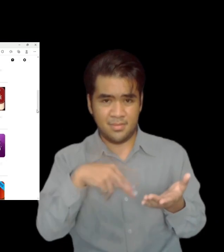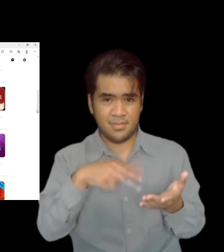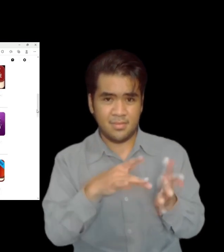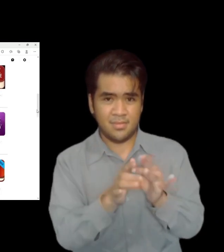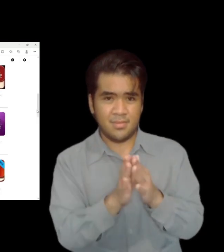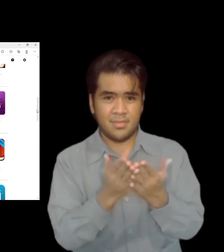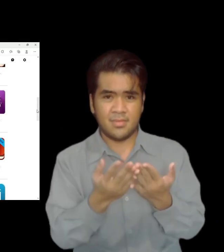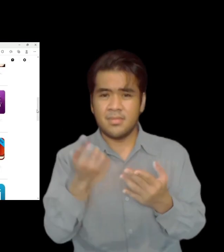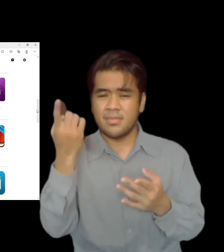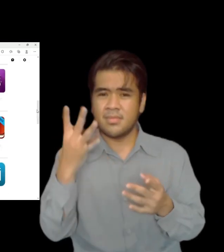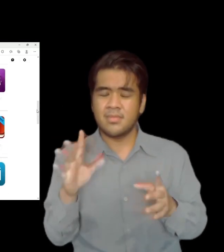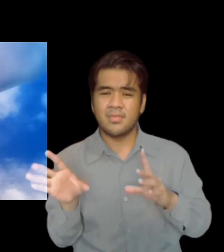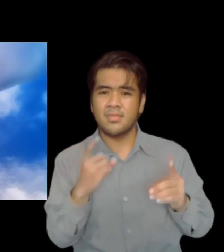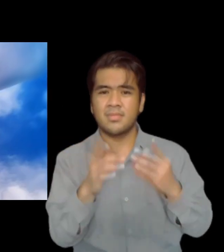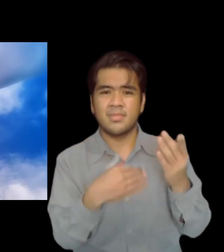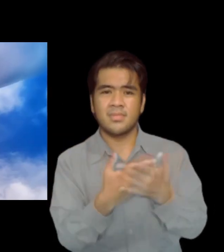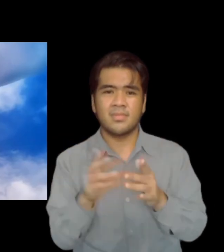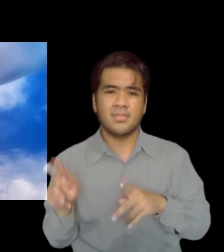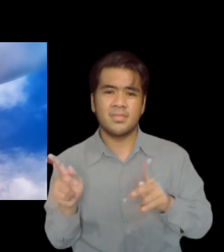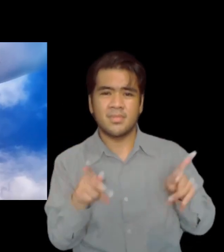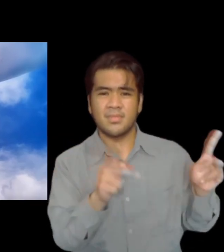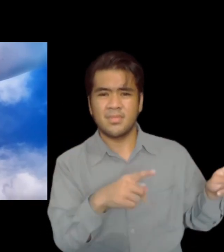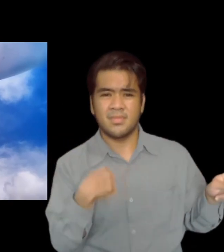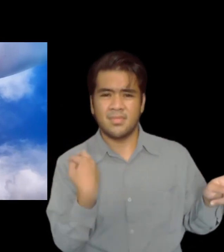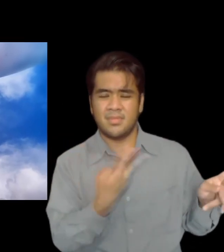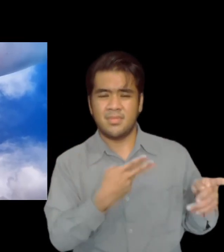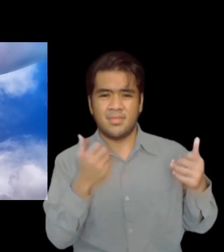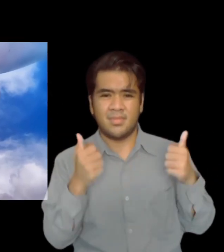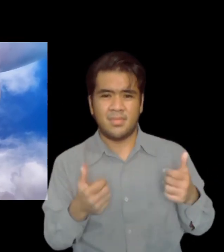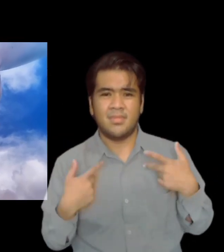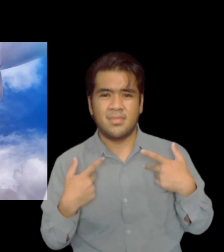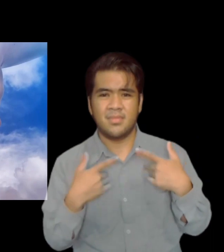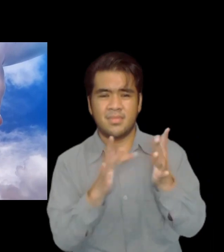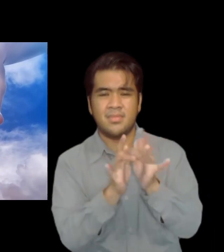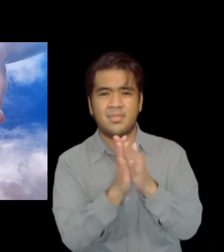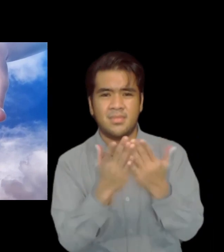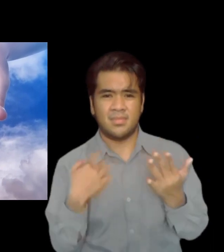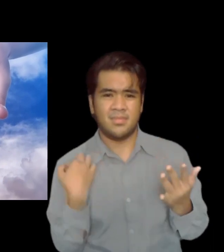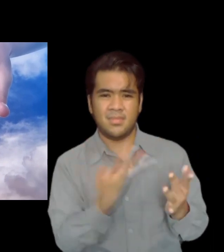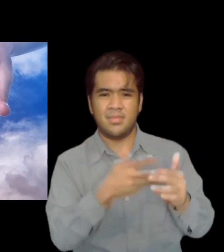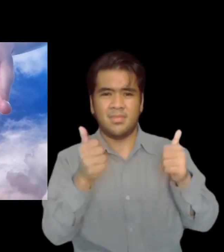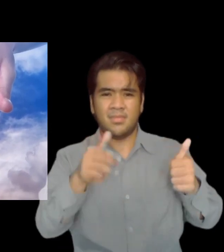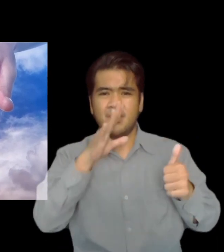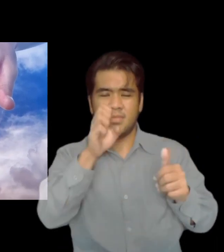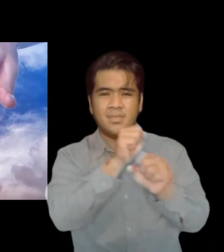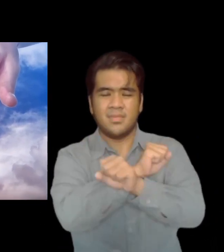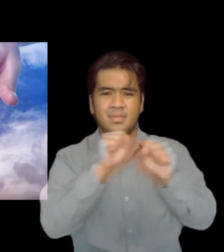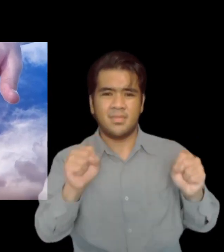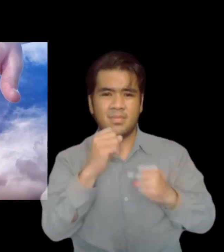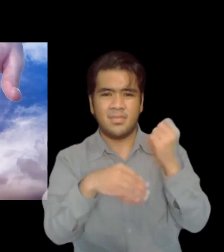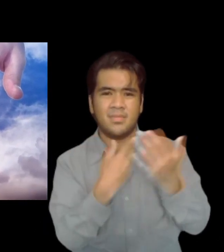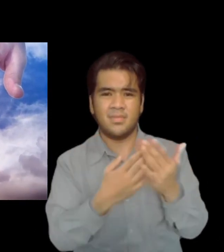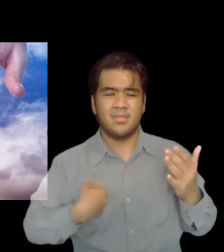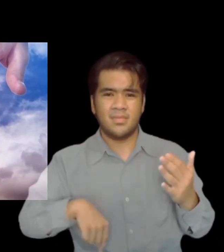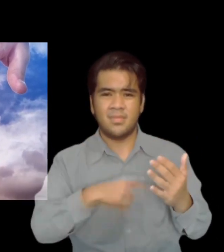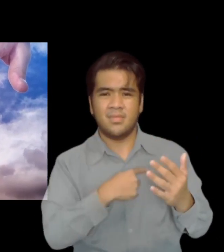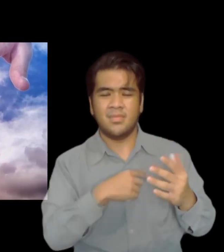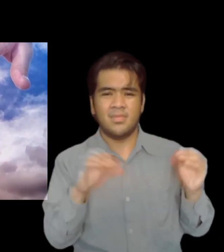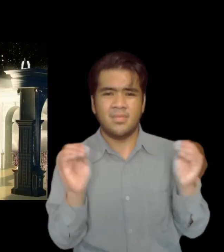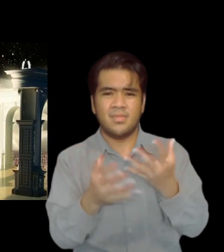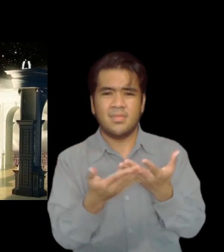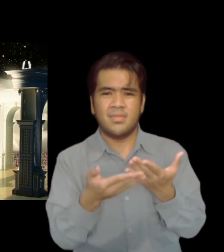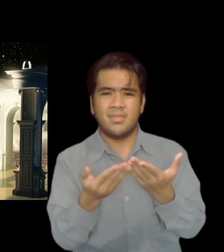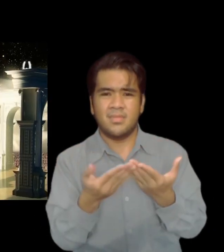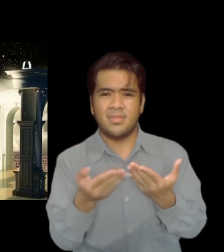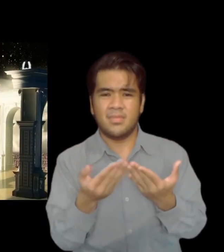pwede mong i-download sa iyong cellphone. Lahat na po ng paraan ay ginawa ng Diyos upang ilapit sa atin ang kanyang mga salita at tayo'y